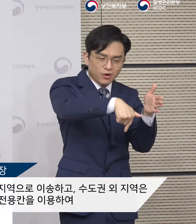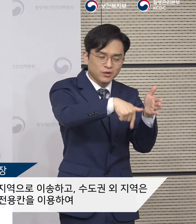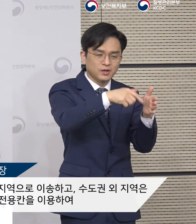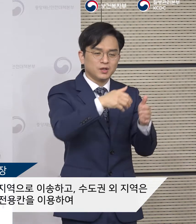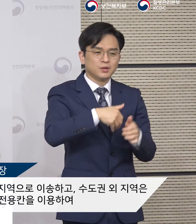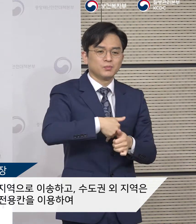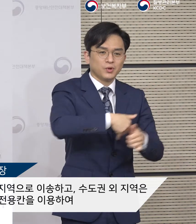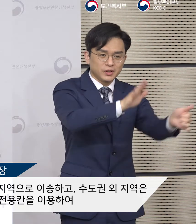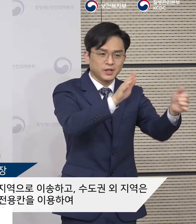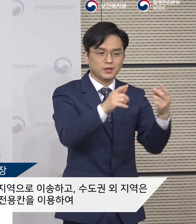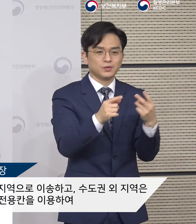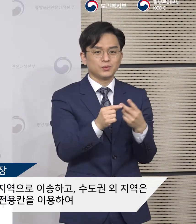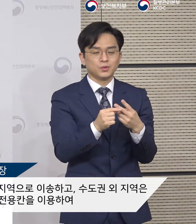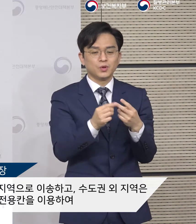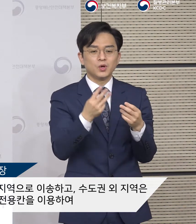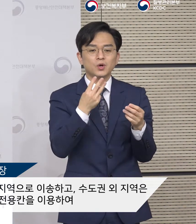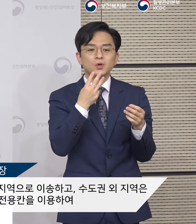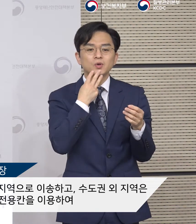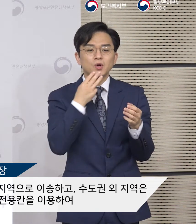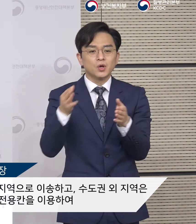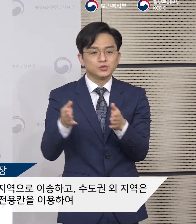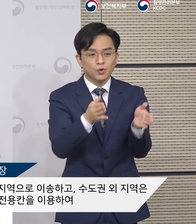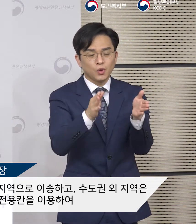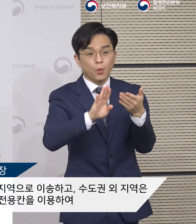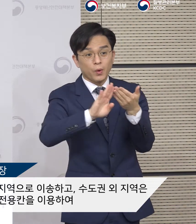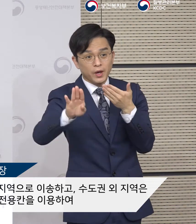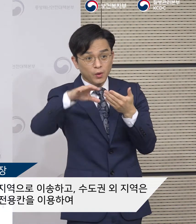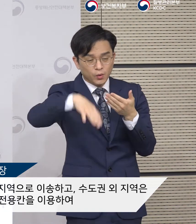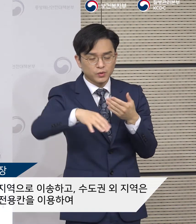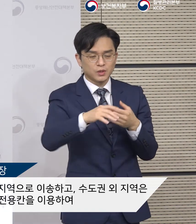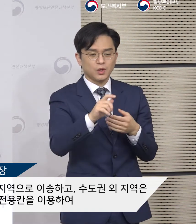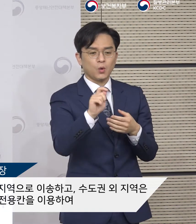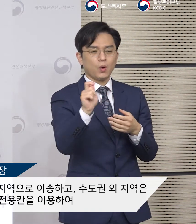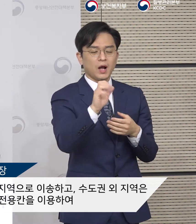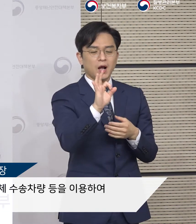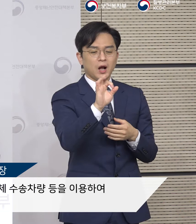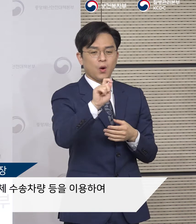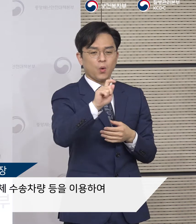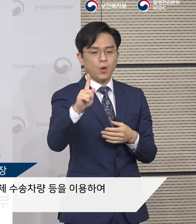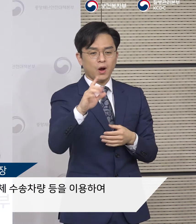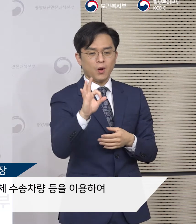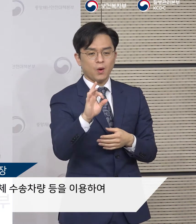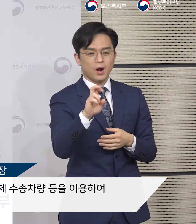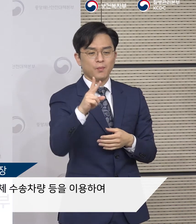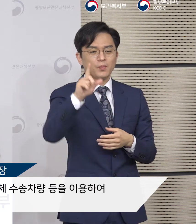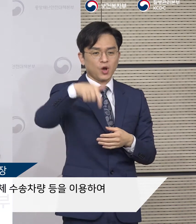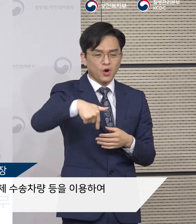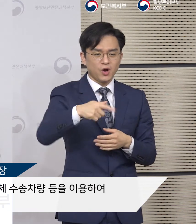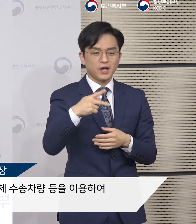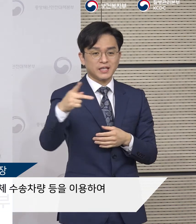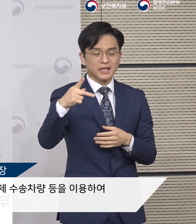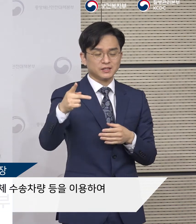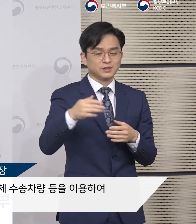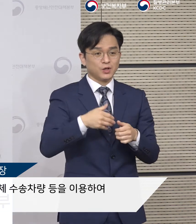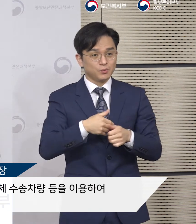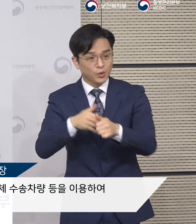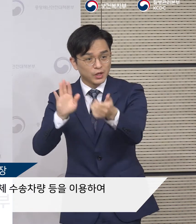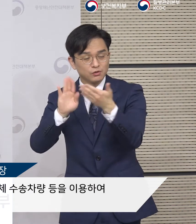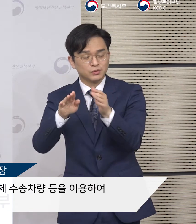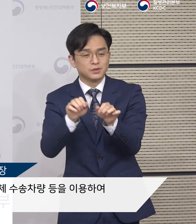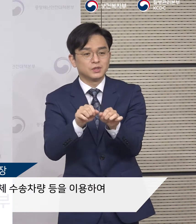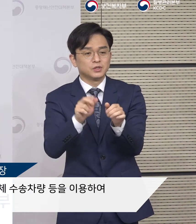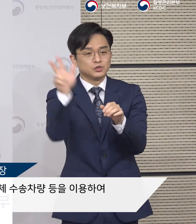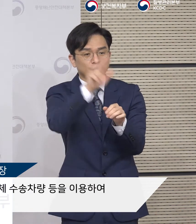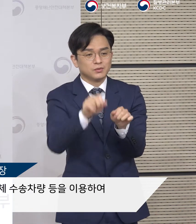지역은 강명역까지 공항버스로 우선 이송한 후 KTX 전용칸을 이용하여 각 지역 거점 역사로 이동하고 승용차